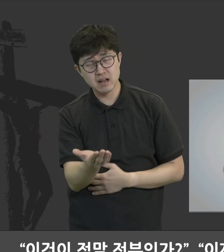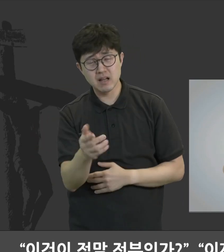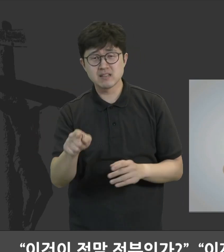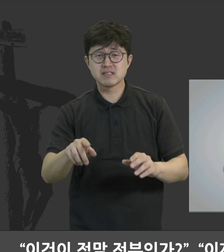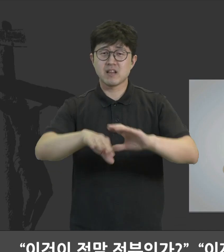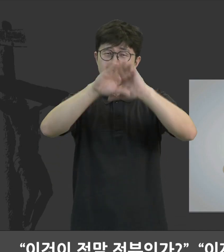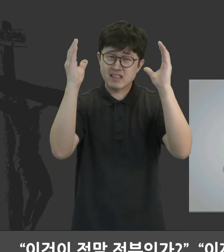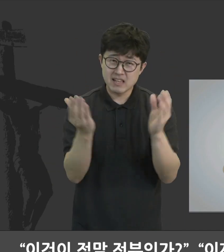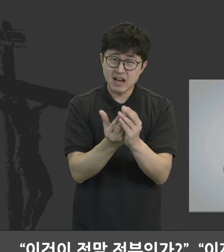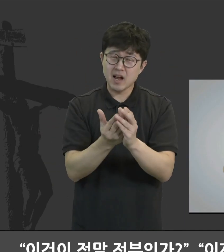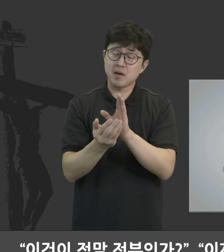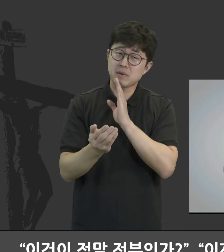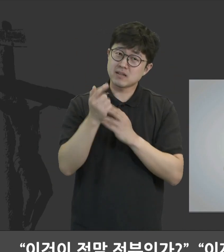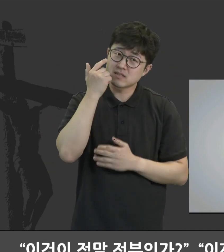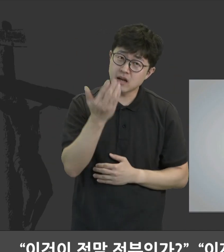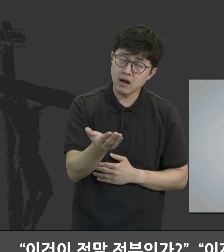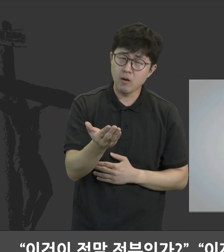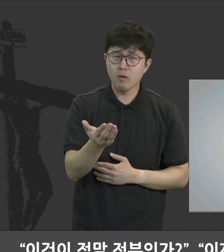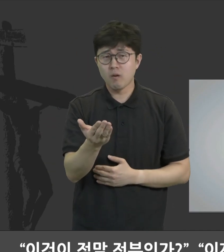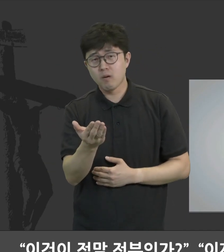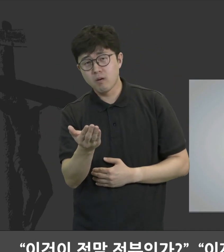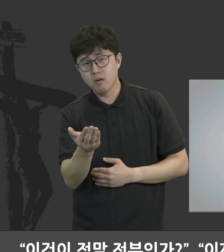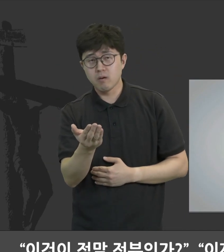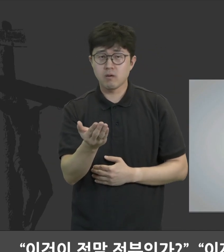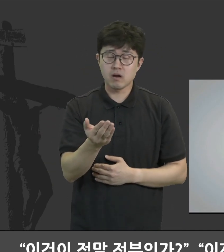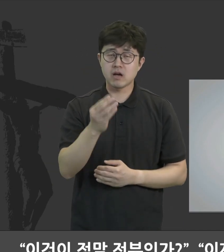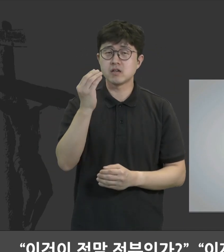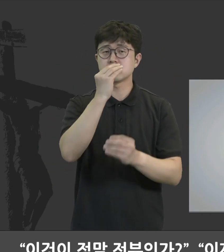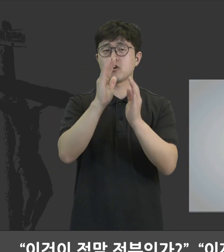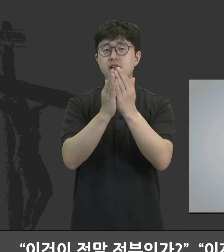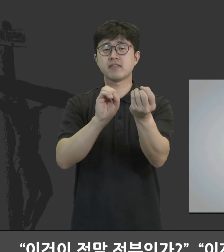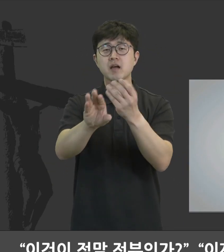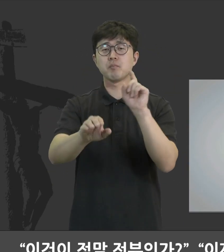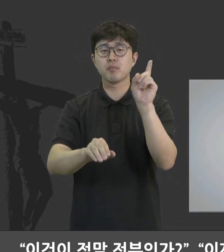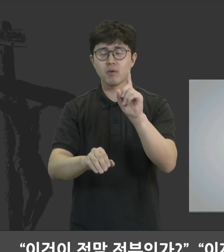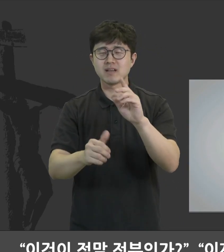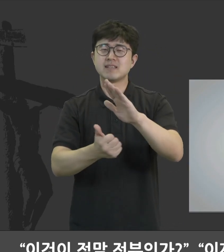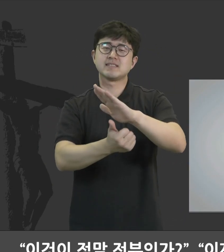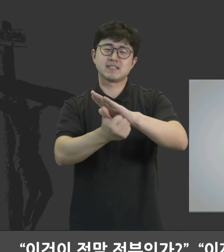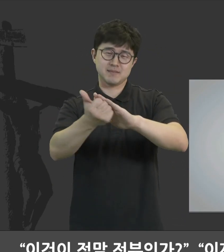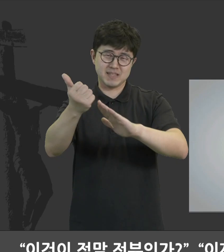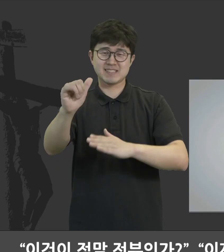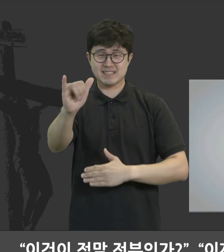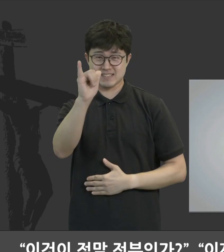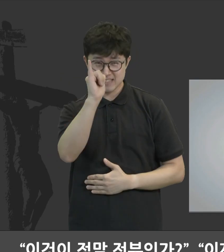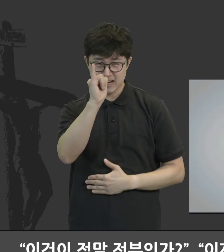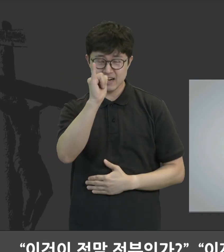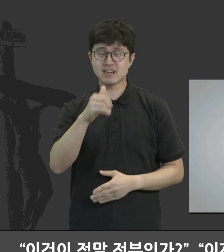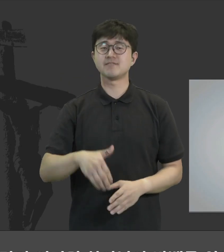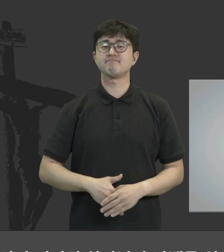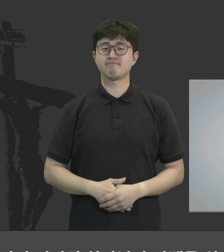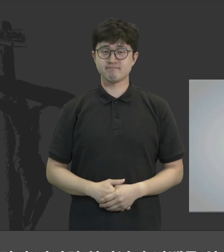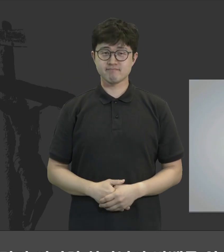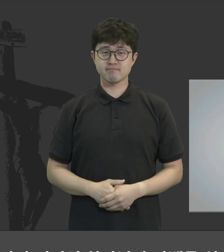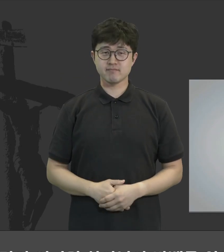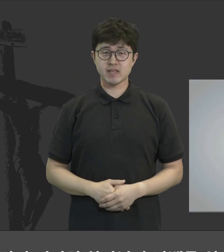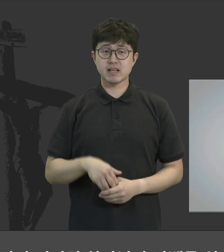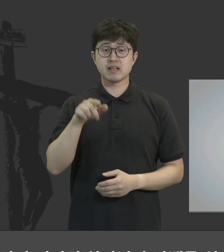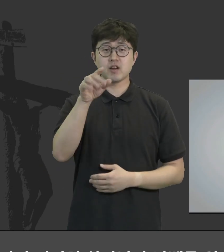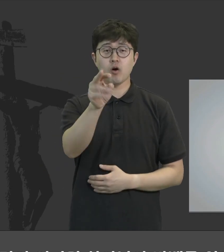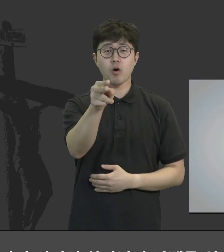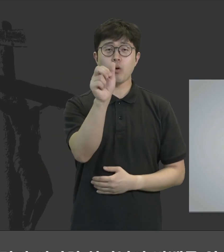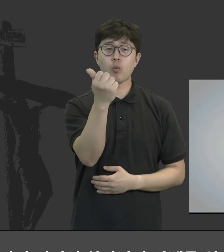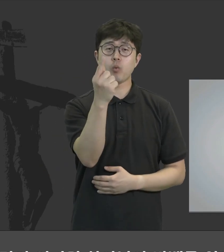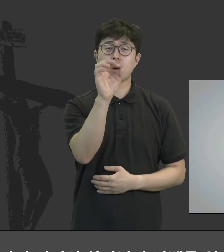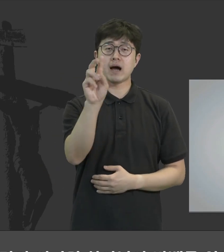다 끝인가? 이에 대한 성경의 대답은 아직 희망이 있다는 것입니다. 여호야긴이